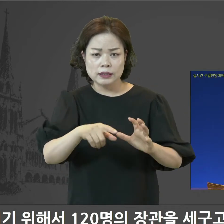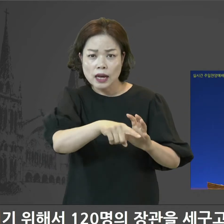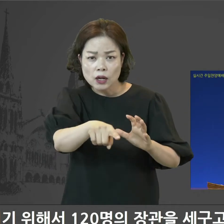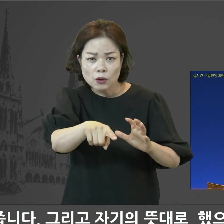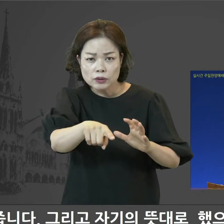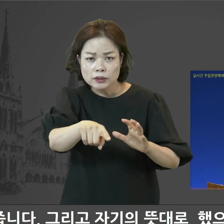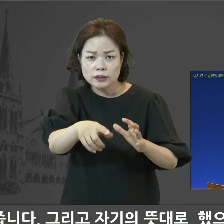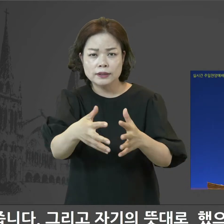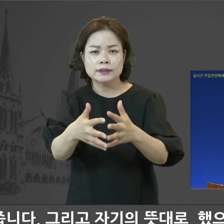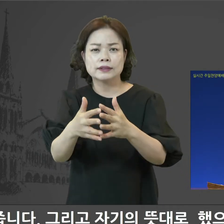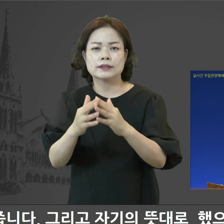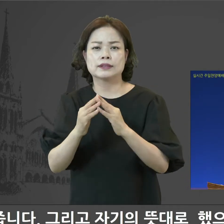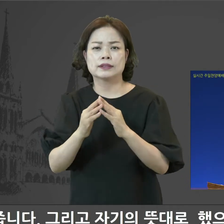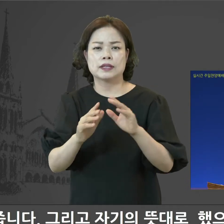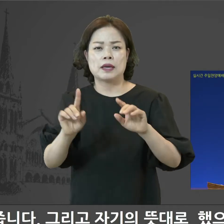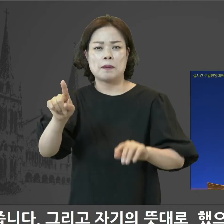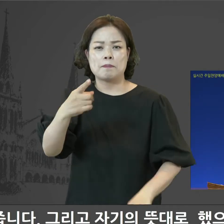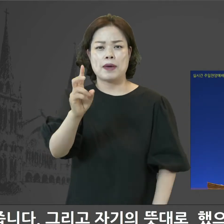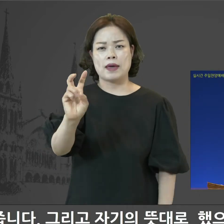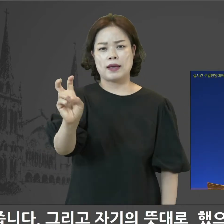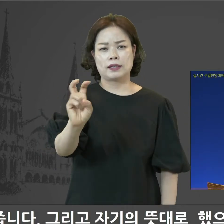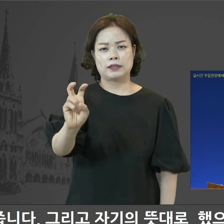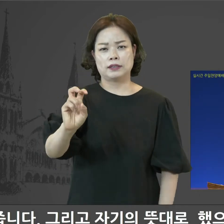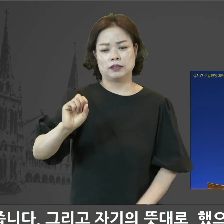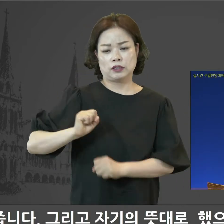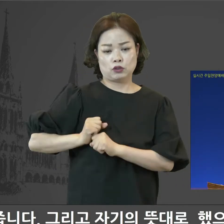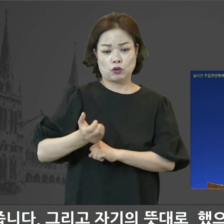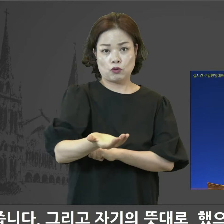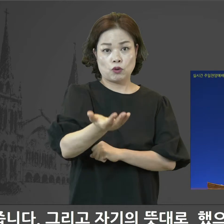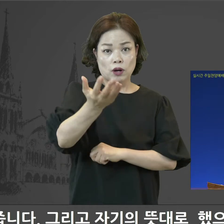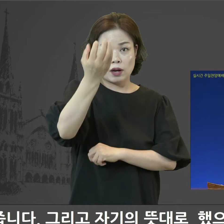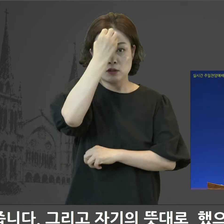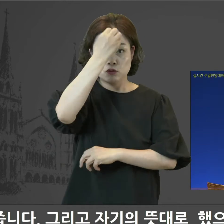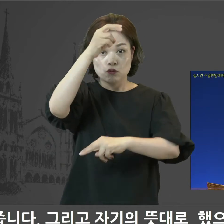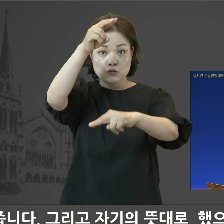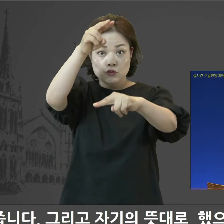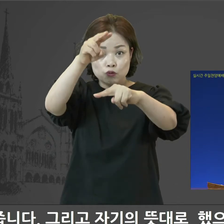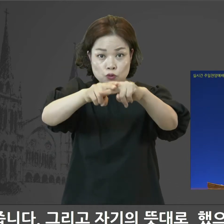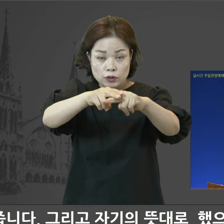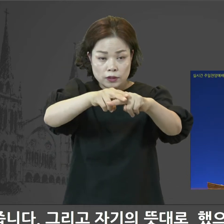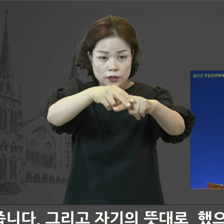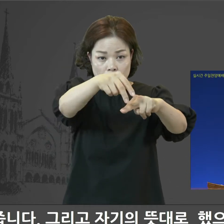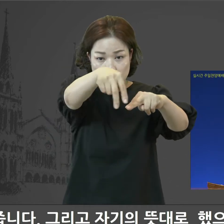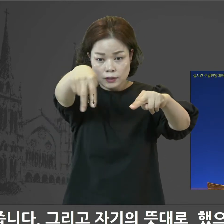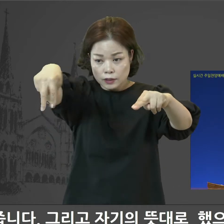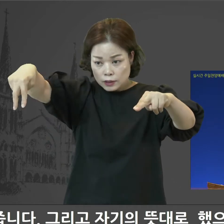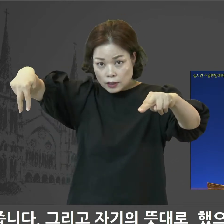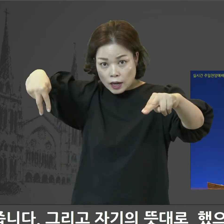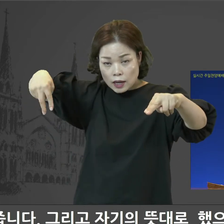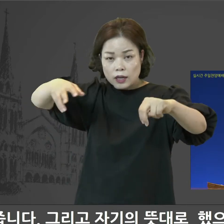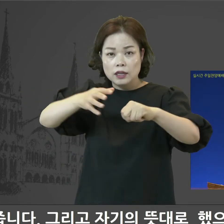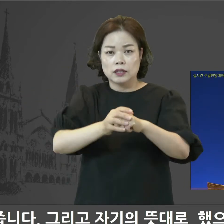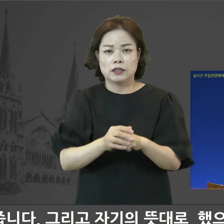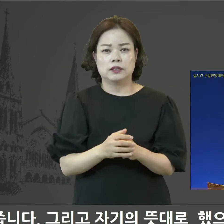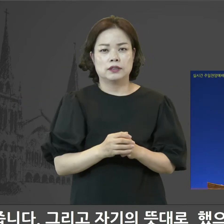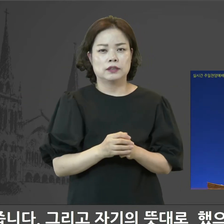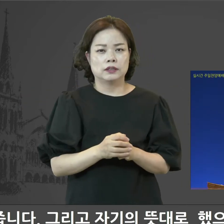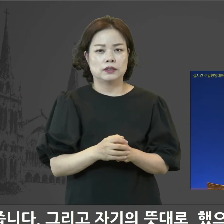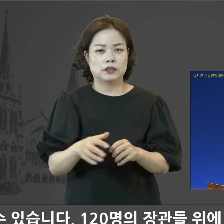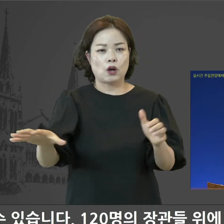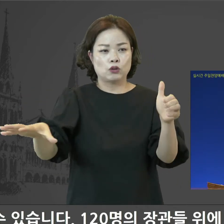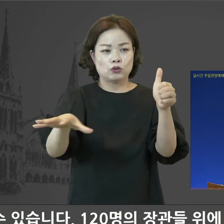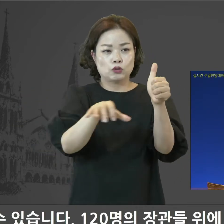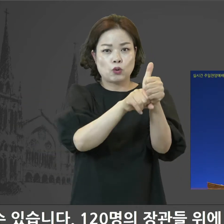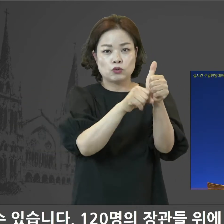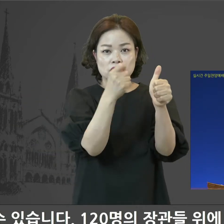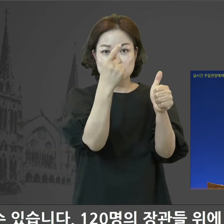이렇게 세워진 120명의 장관들 위에 또다시 총리 3명을 두는 치밀한 조직을